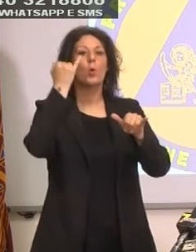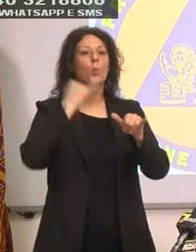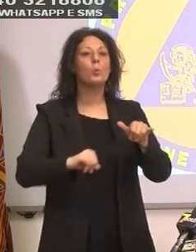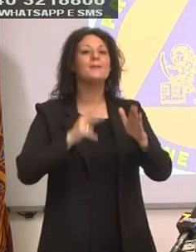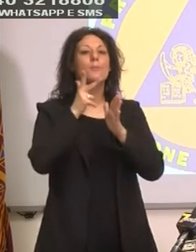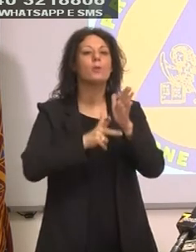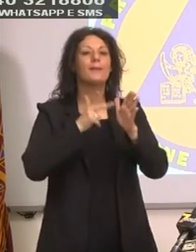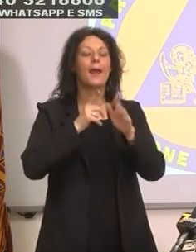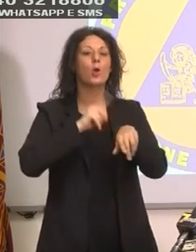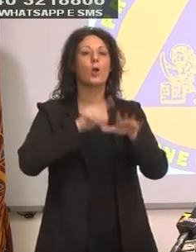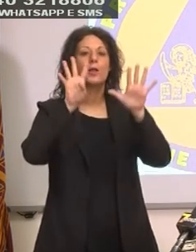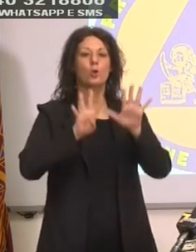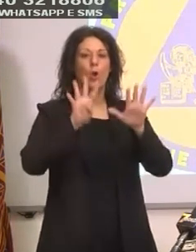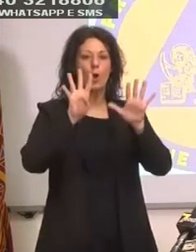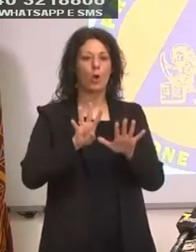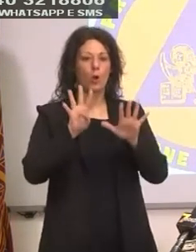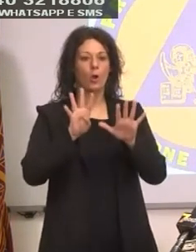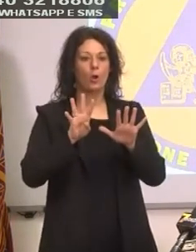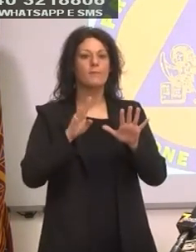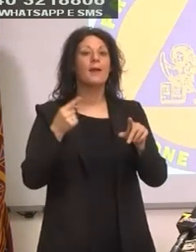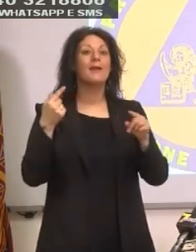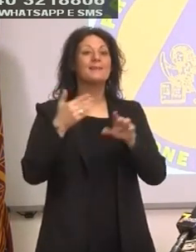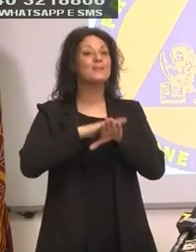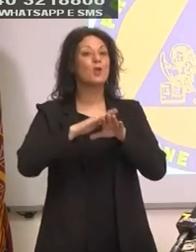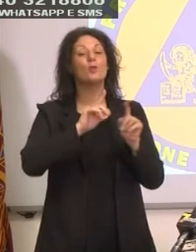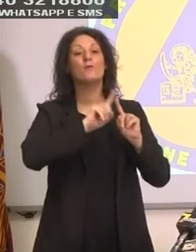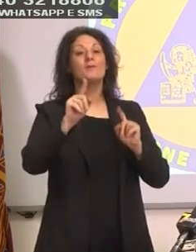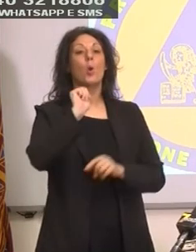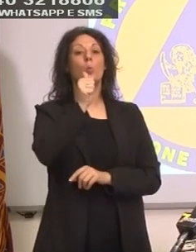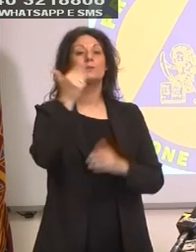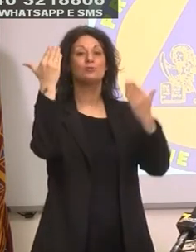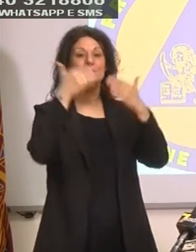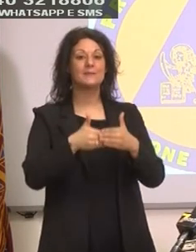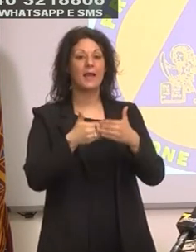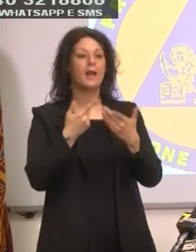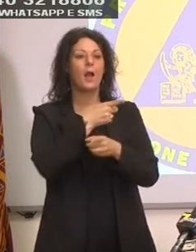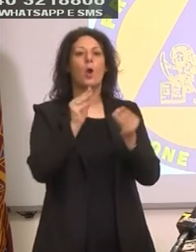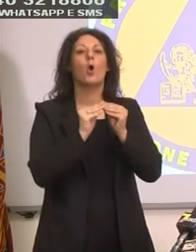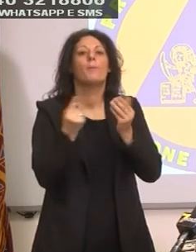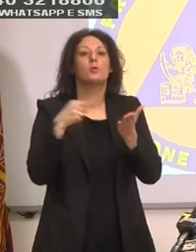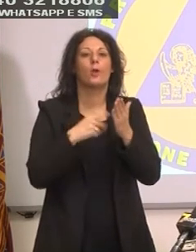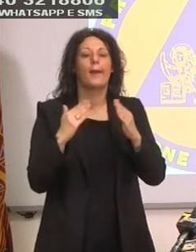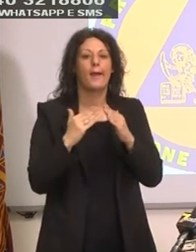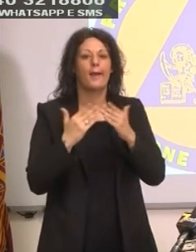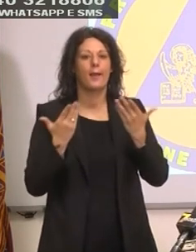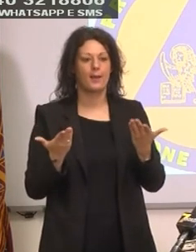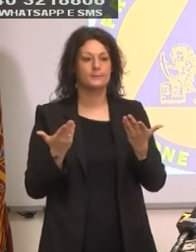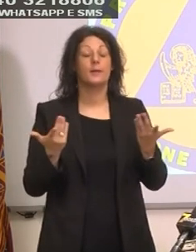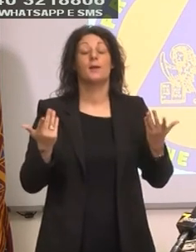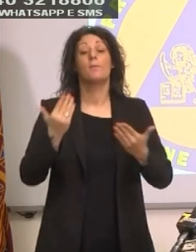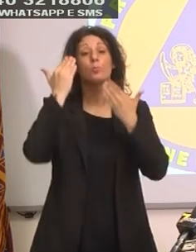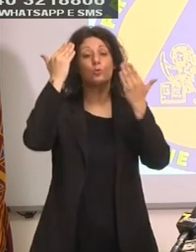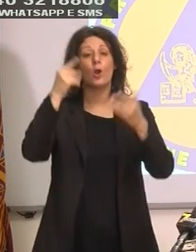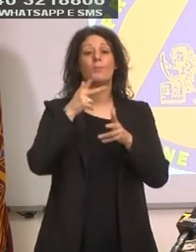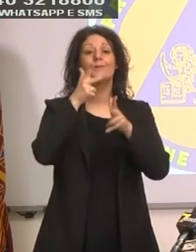21, quando fino a pre-Covid era alle 23. Questi non sono più come tornare a casa. Però è Treni Italia, se si chiamasse Treni Veneto, allora